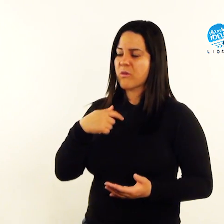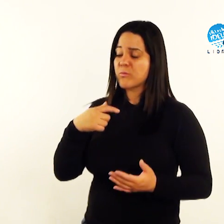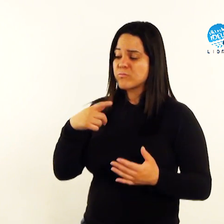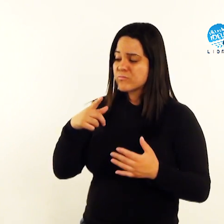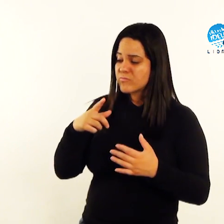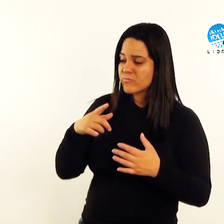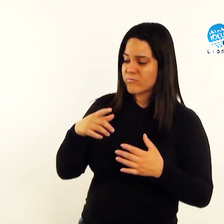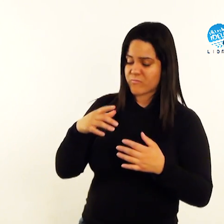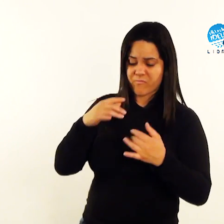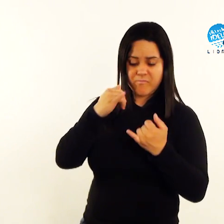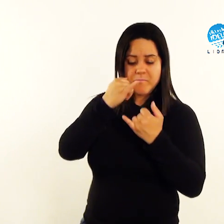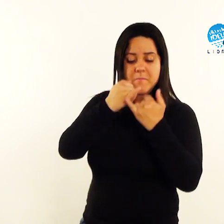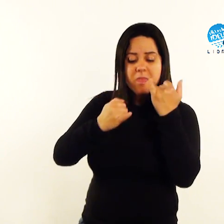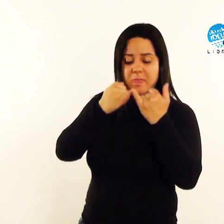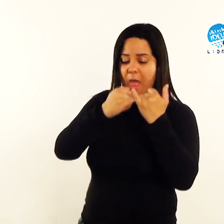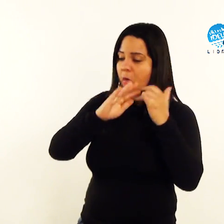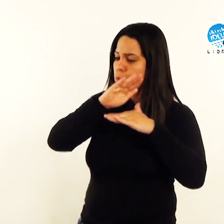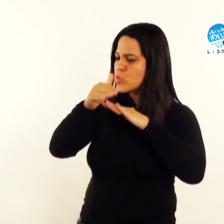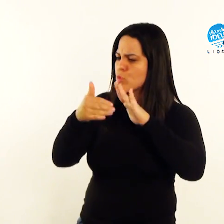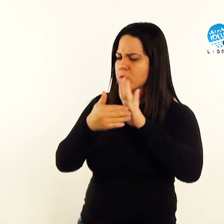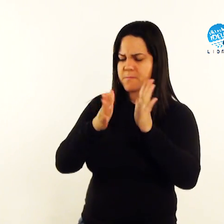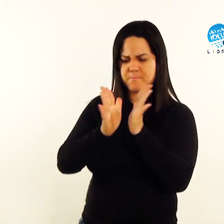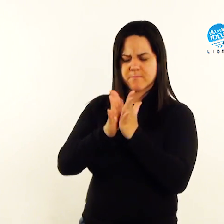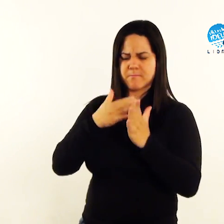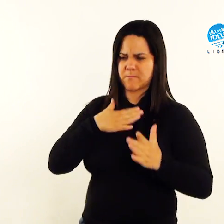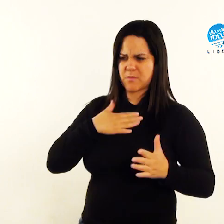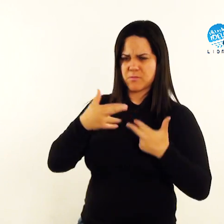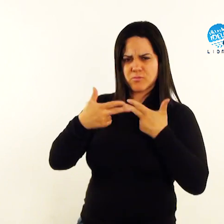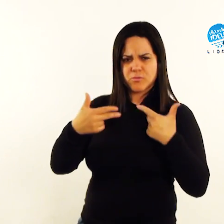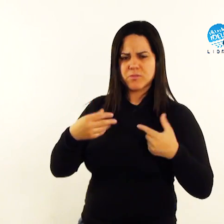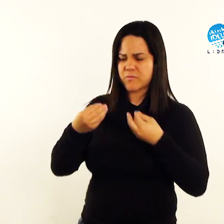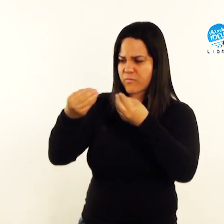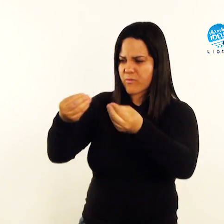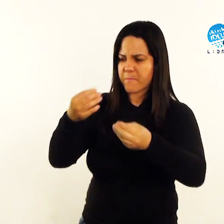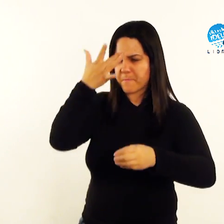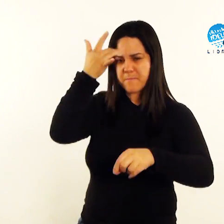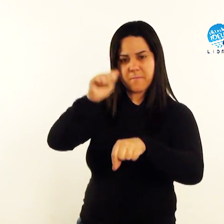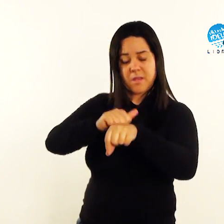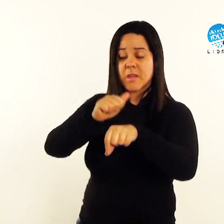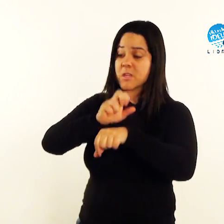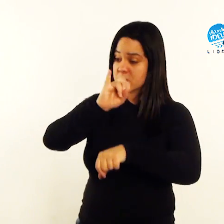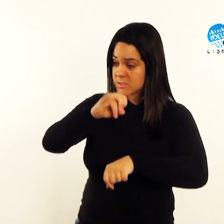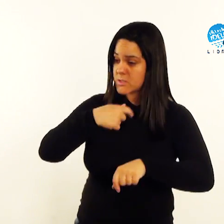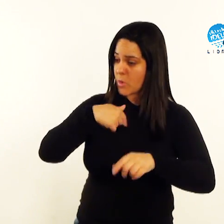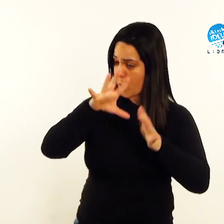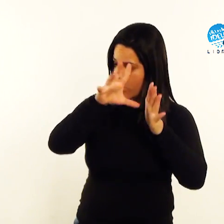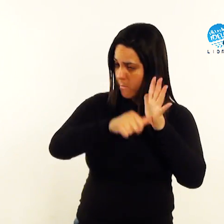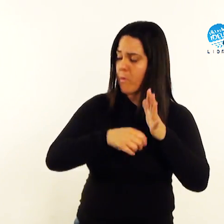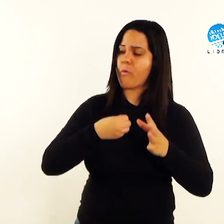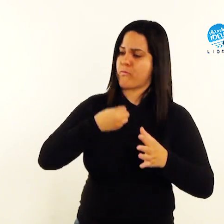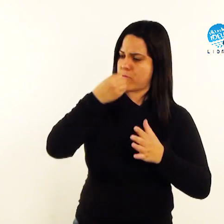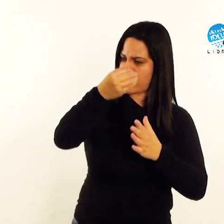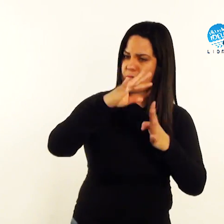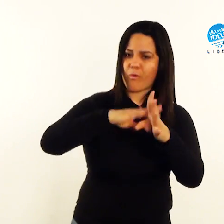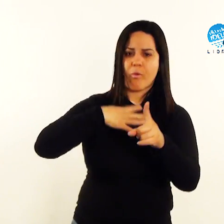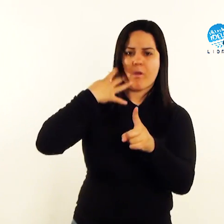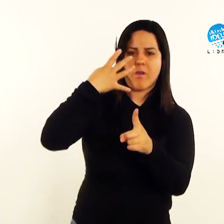eu vou dar a metade dos meus bens aos pobres, e se roubei alguém, vou devolver 4